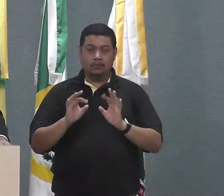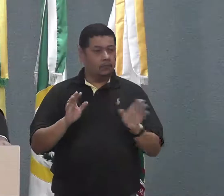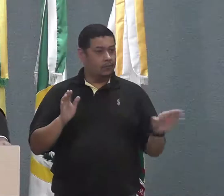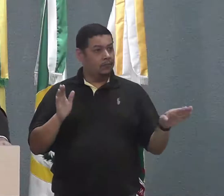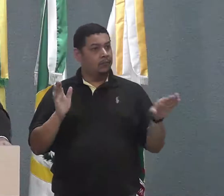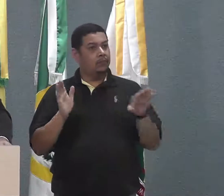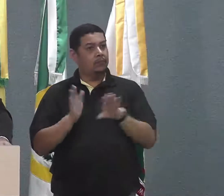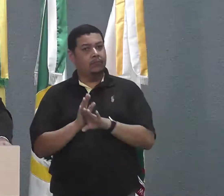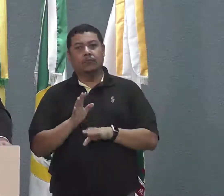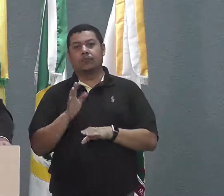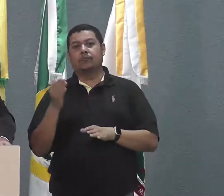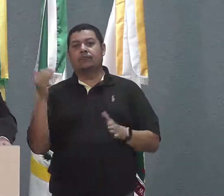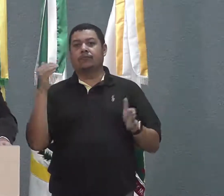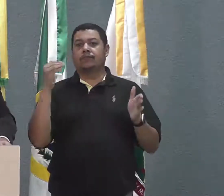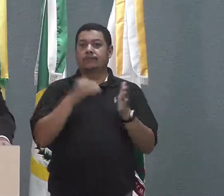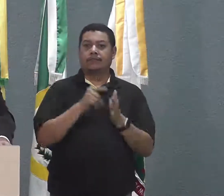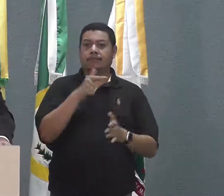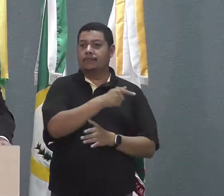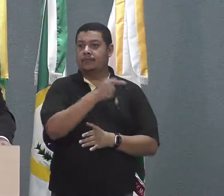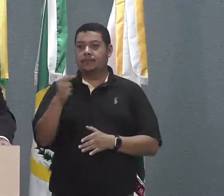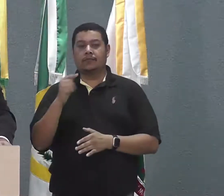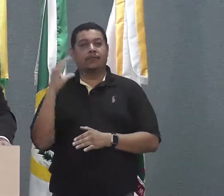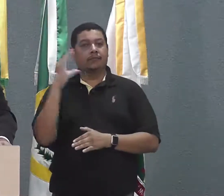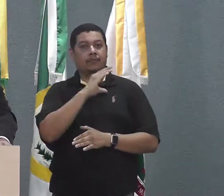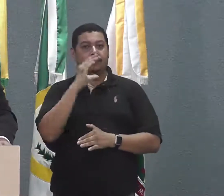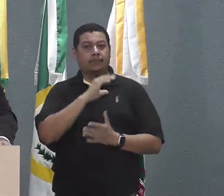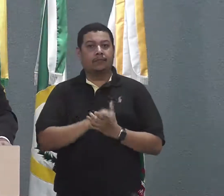final de semana com questão de urgência,